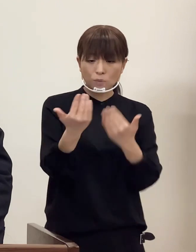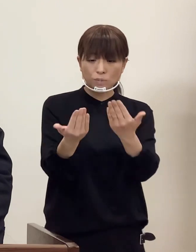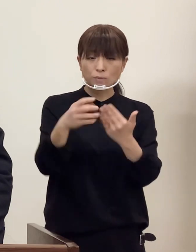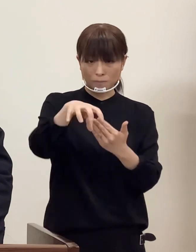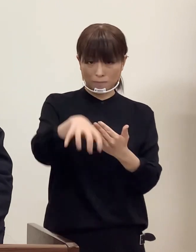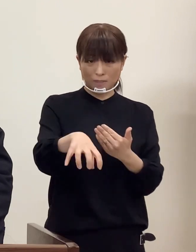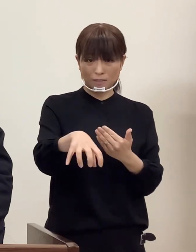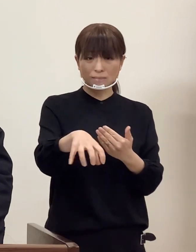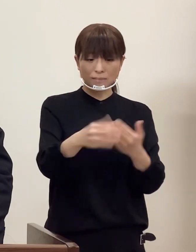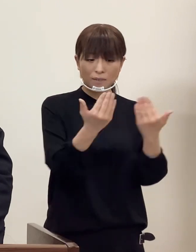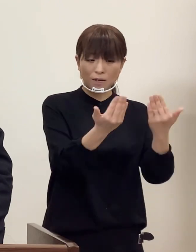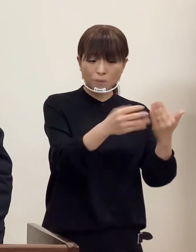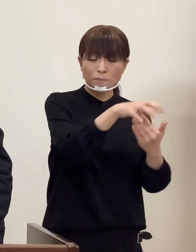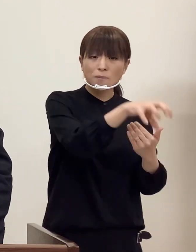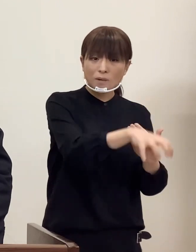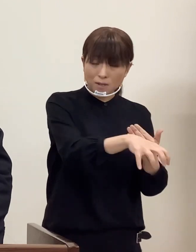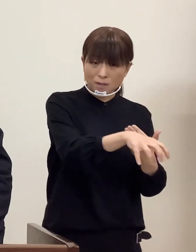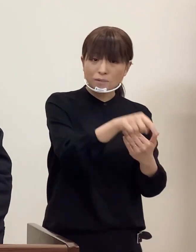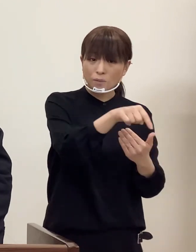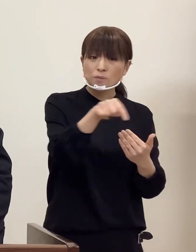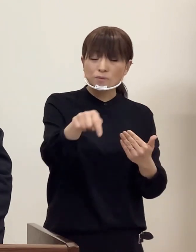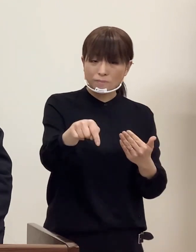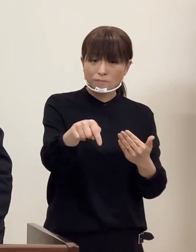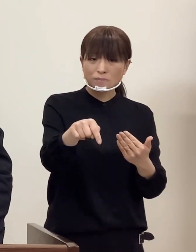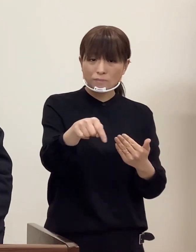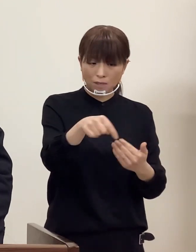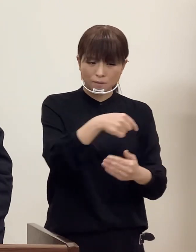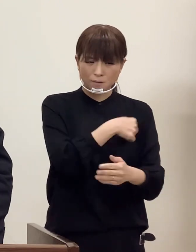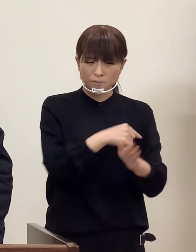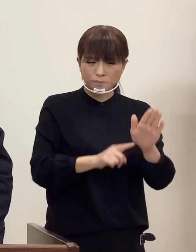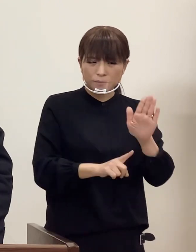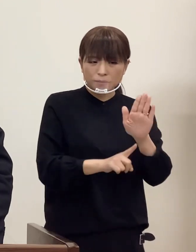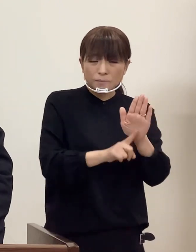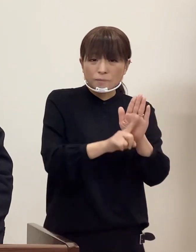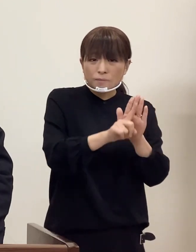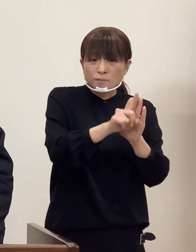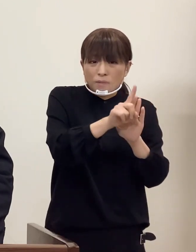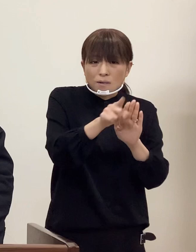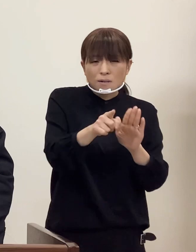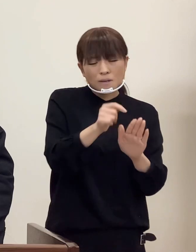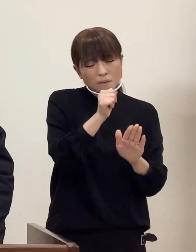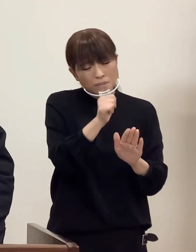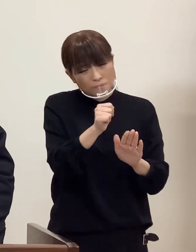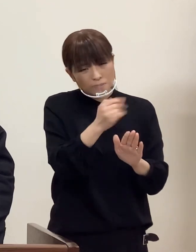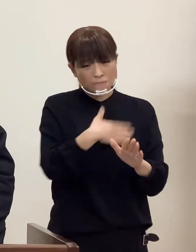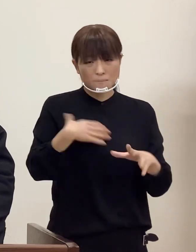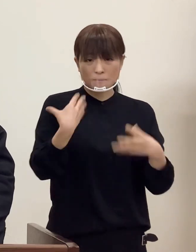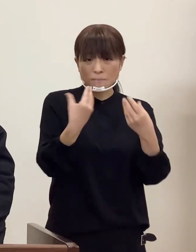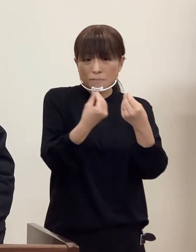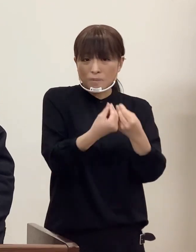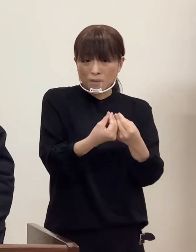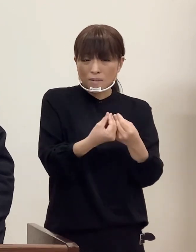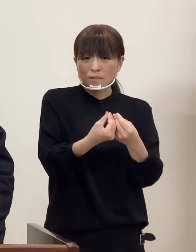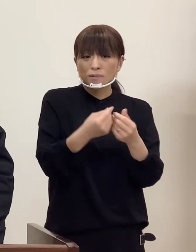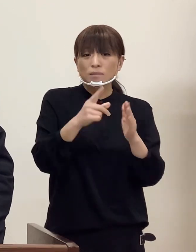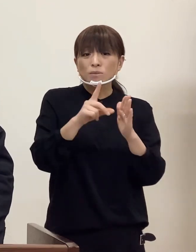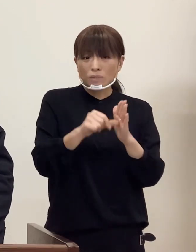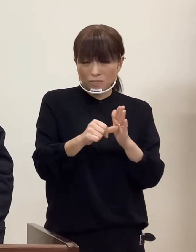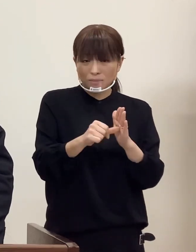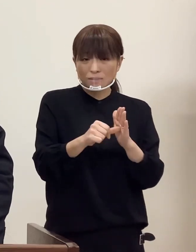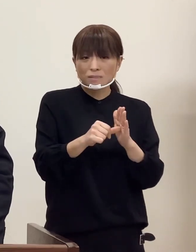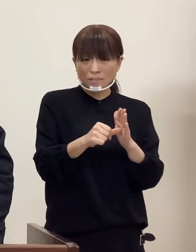や就学先のアパート等で発熱など風邪かなと思われるような症状が発生